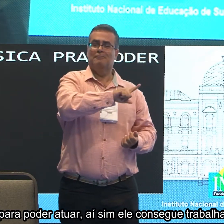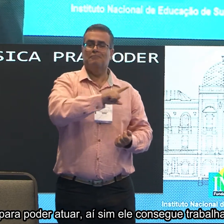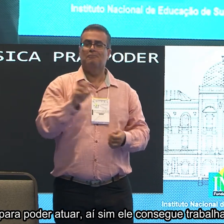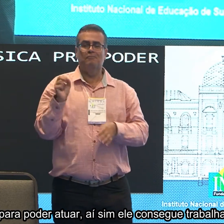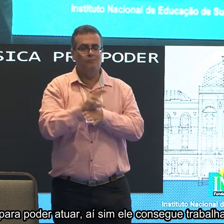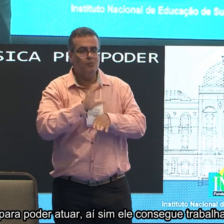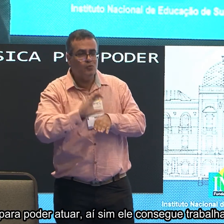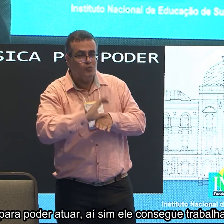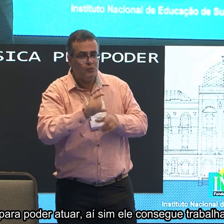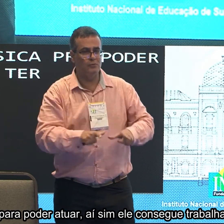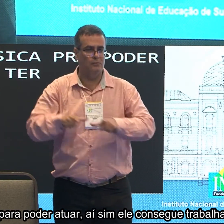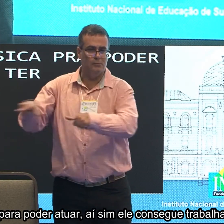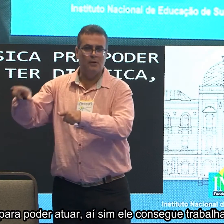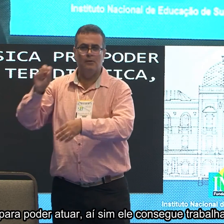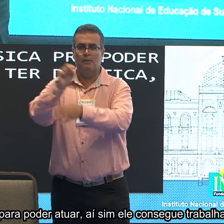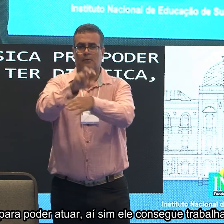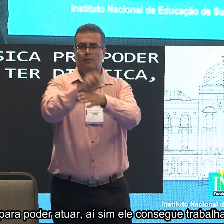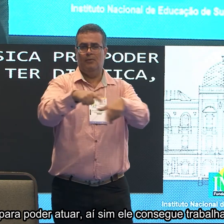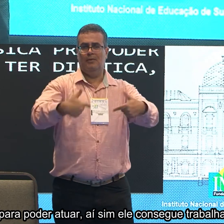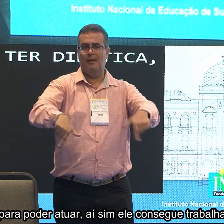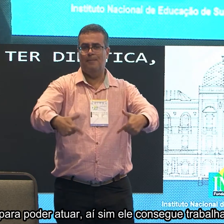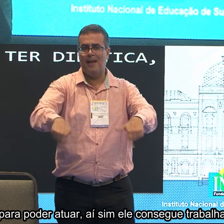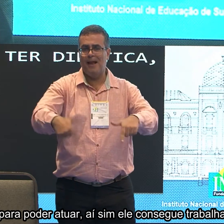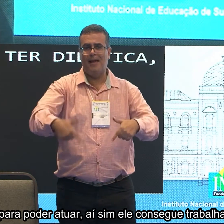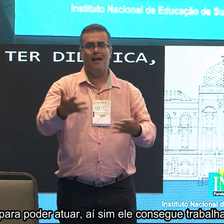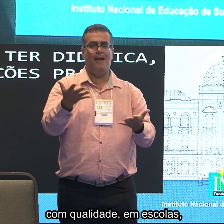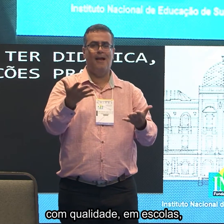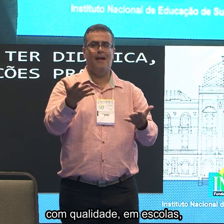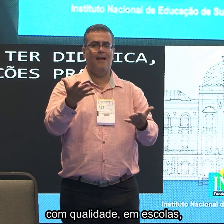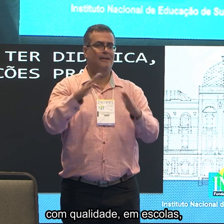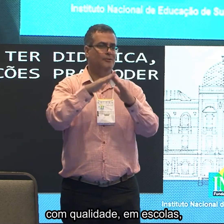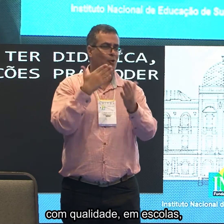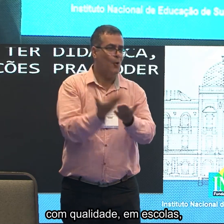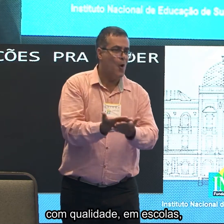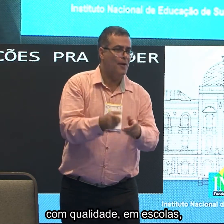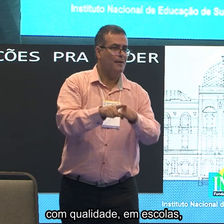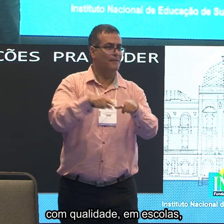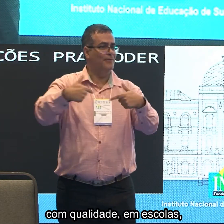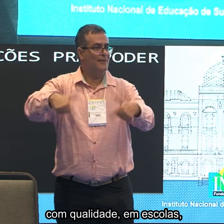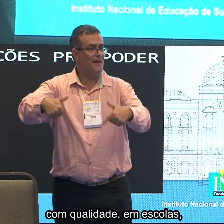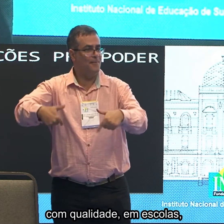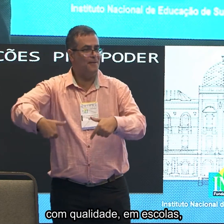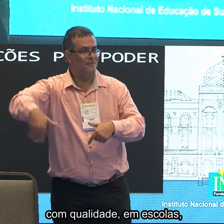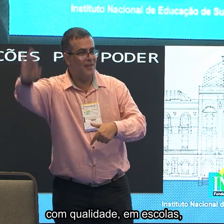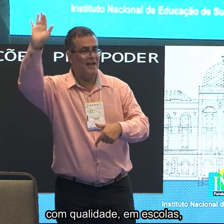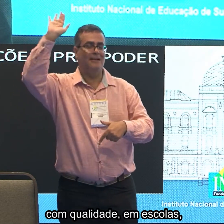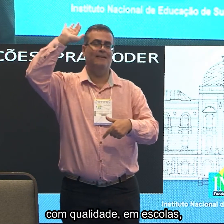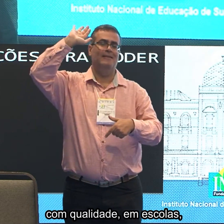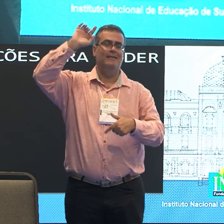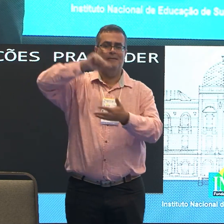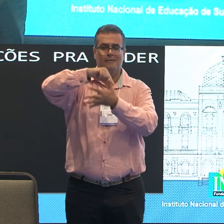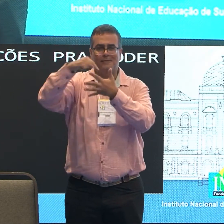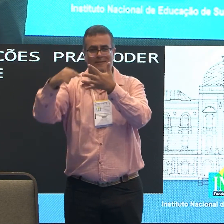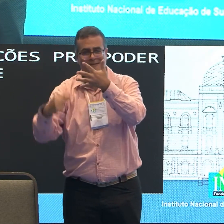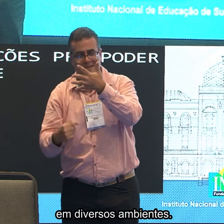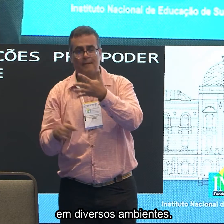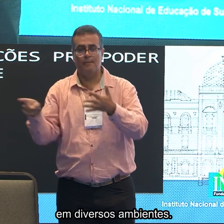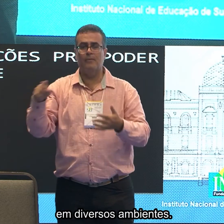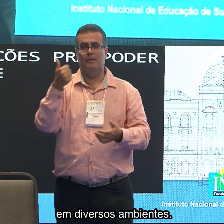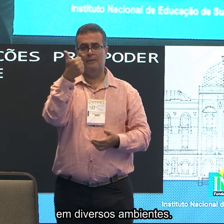atuar. E aí sim ele consegue trabalhar com qualidade. Em escolas, em